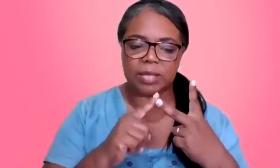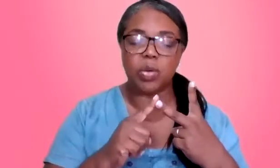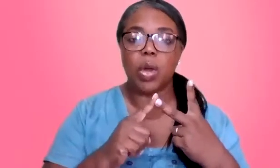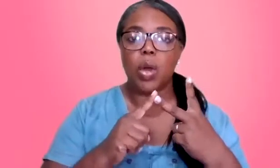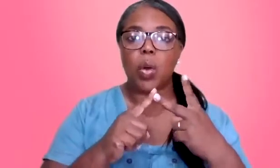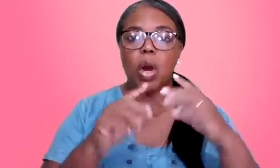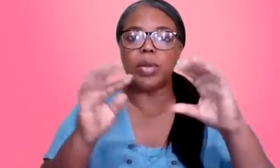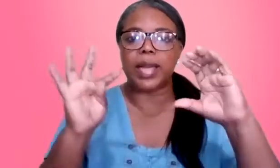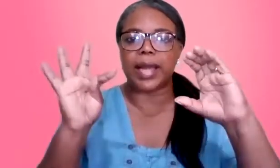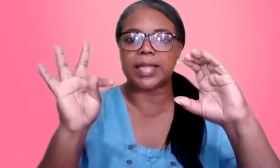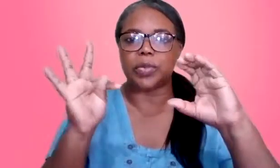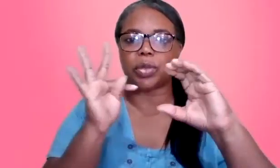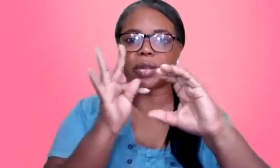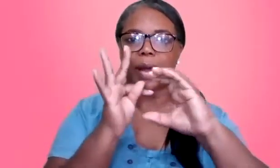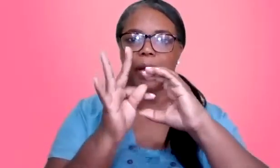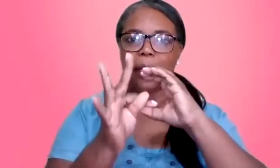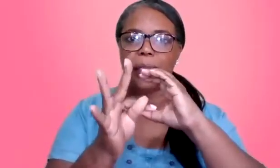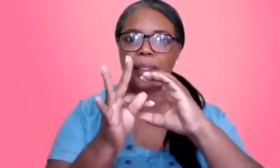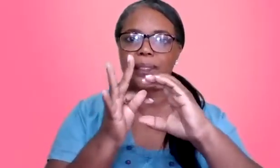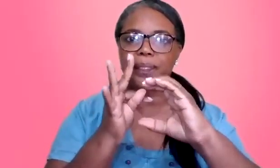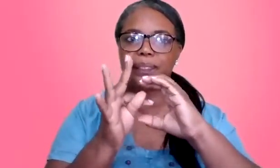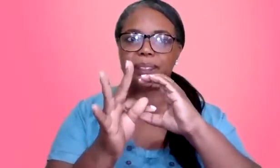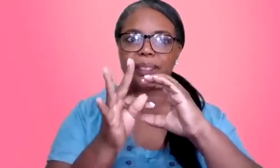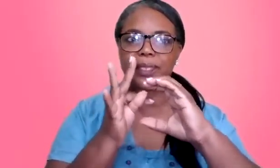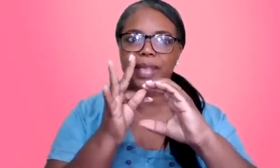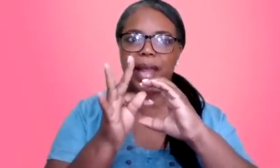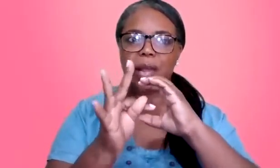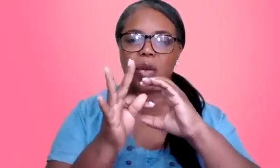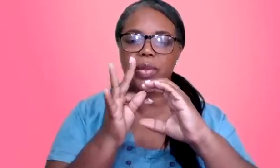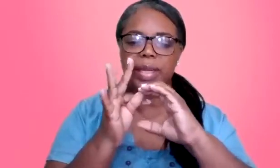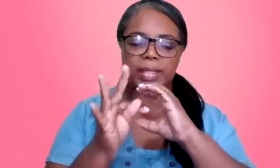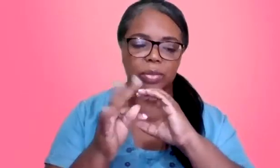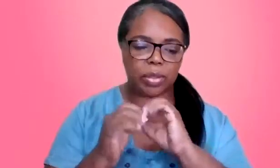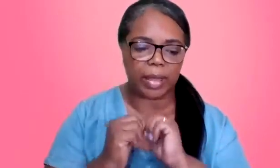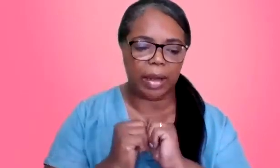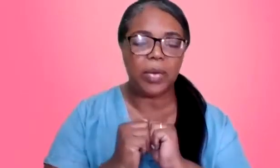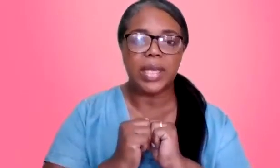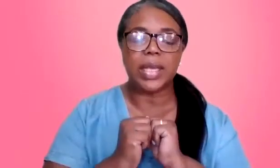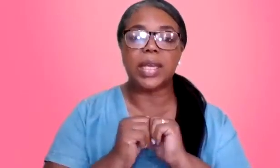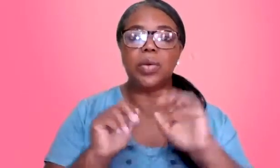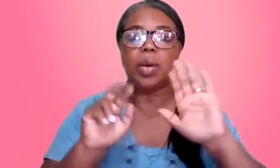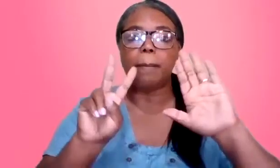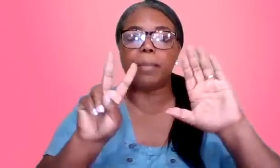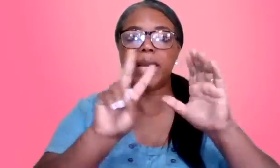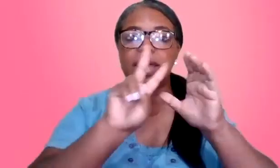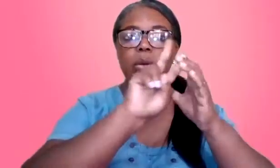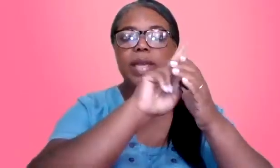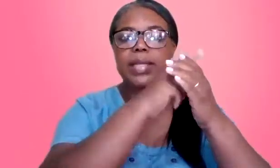Oralismo, comunicação total, tá? Comunicação total e o